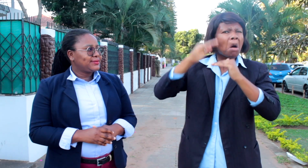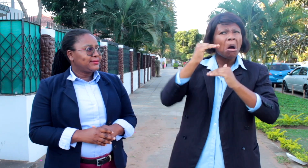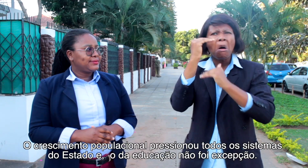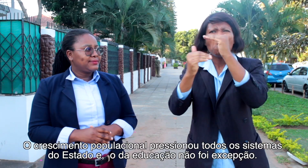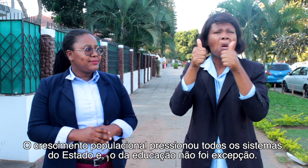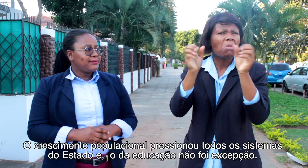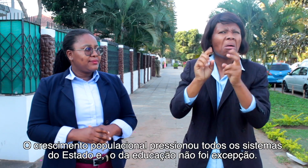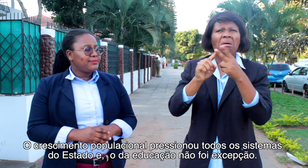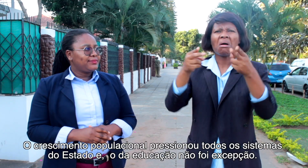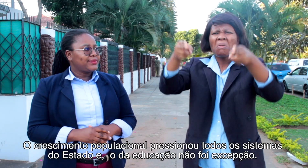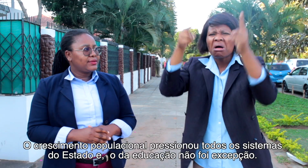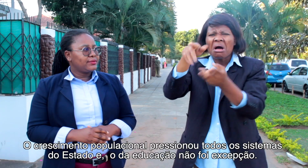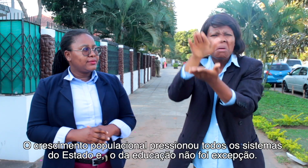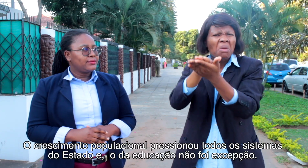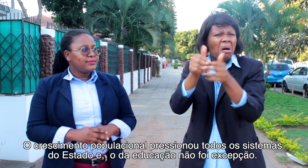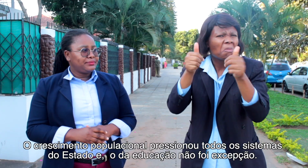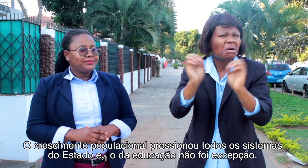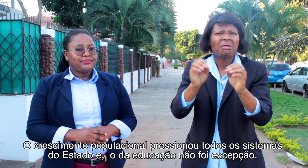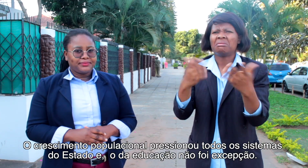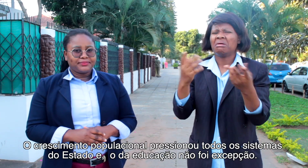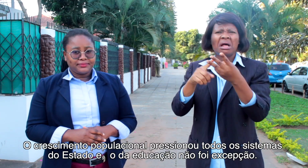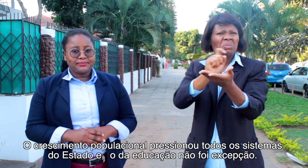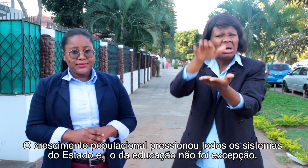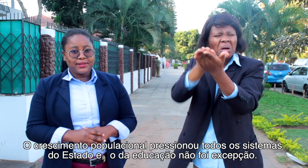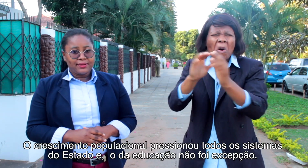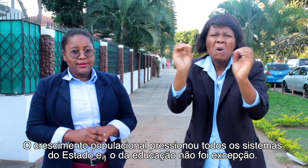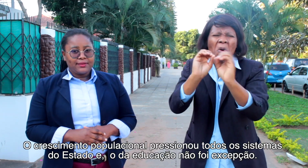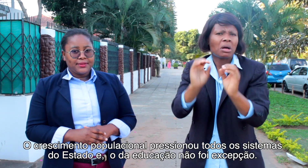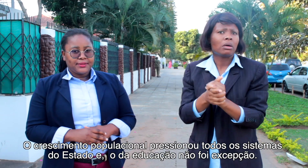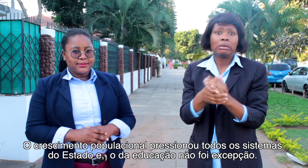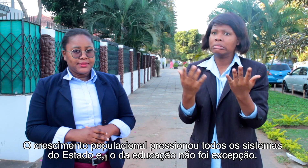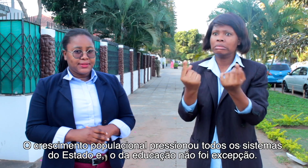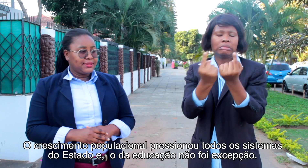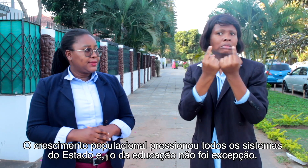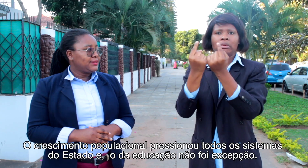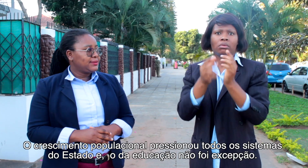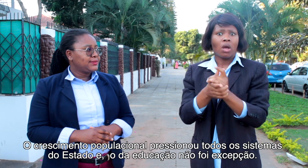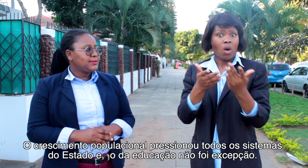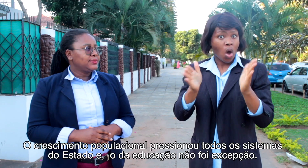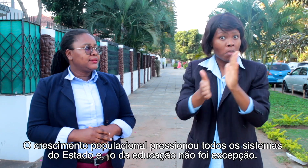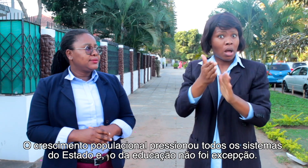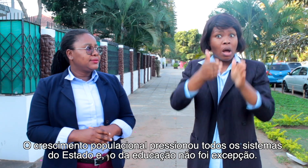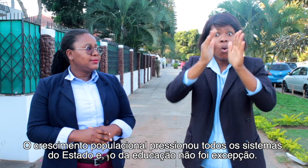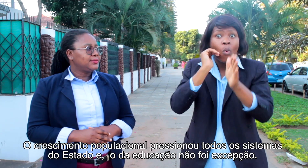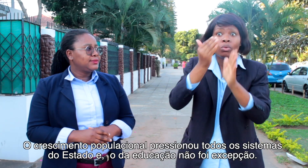O crescimento populacional pressionou todos os sistemas do Estado e o da educação não foi exceção.